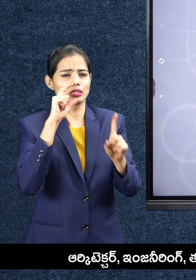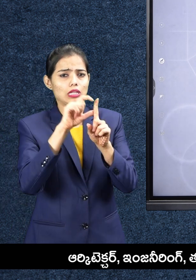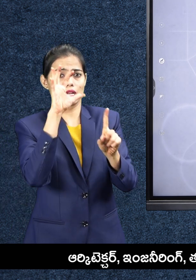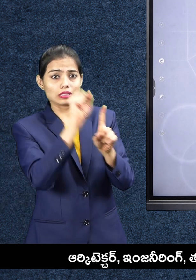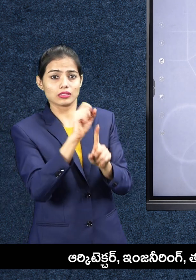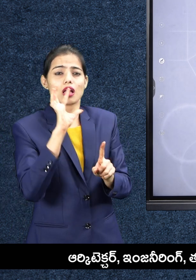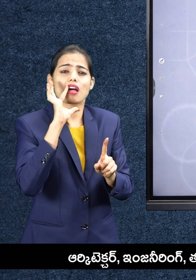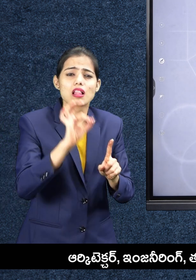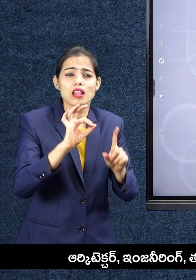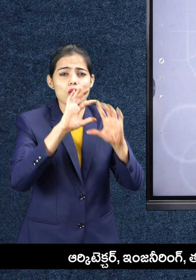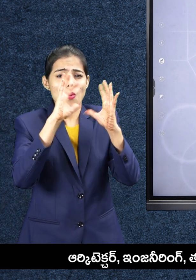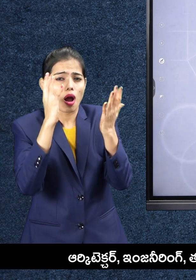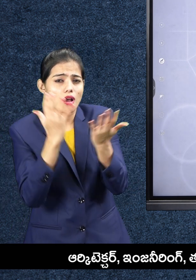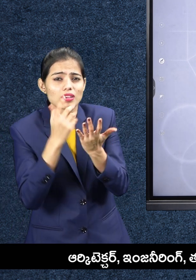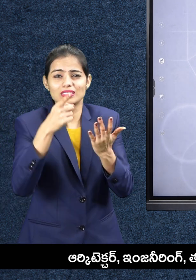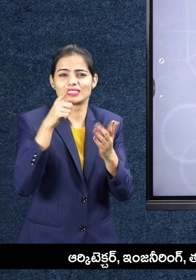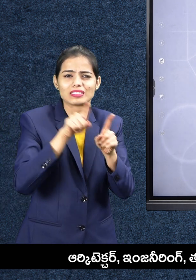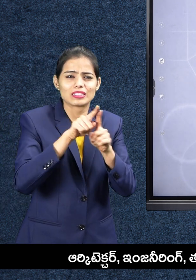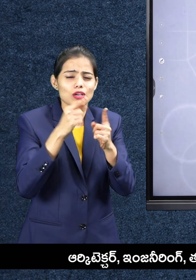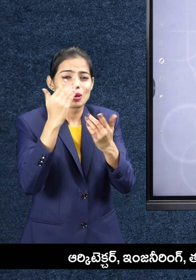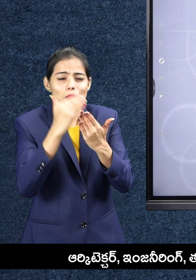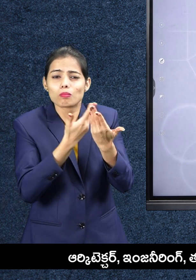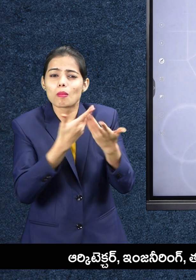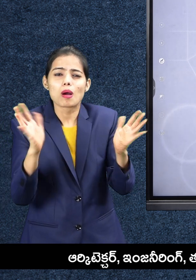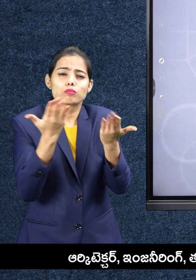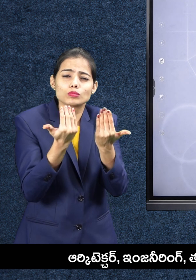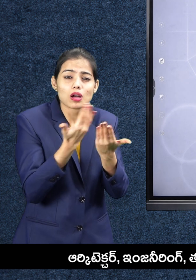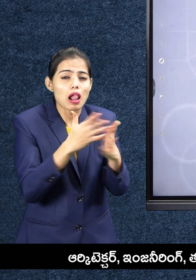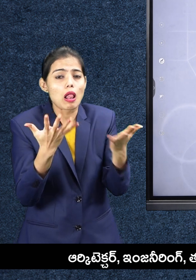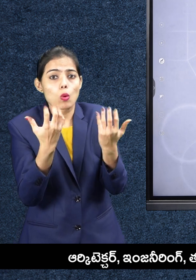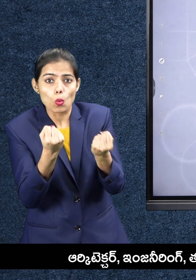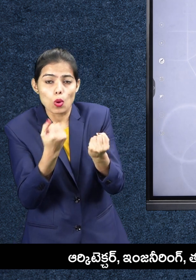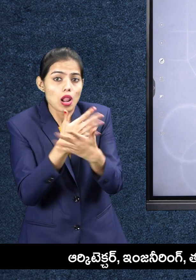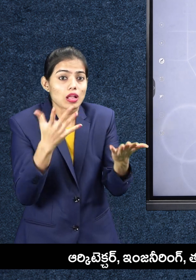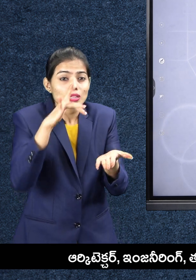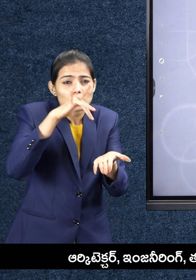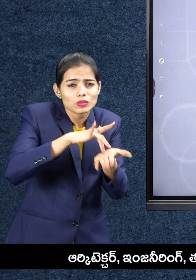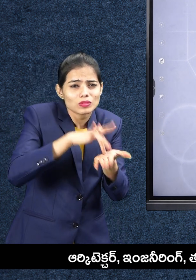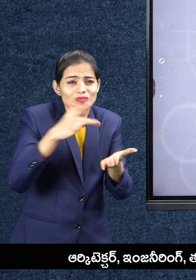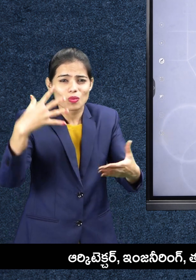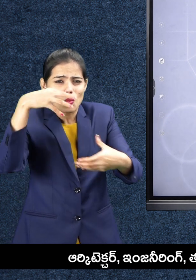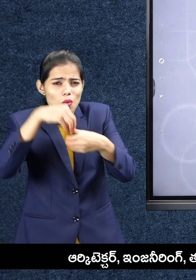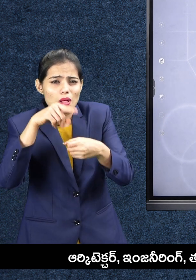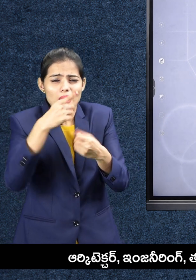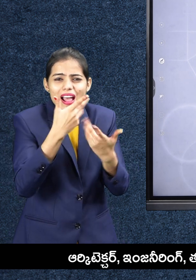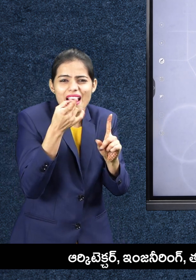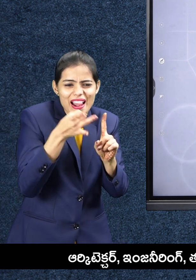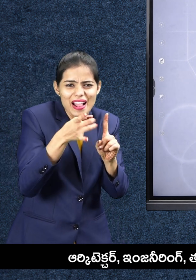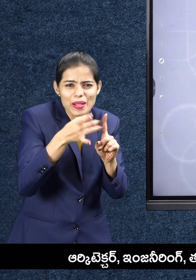ఆర్కిటెక్చర్, ఇంజనీరింగ్, తయారీ మరియు కళల్లో ఘన పదార్థాలను మార్చటం సంబంధితంగా ఉండే